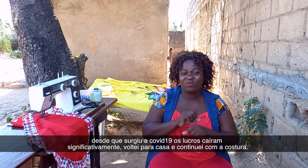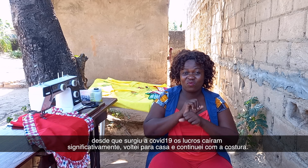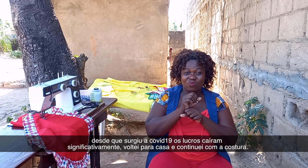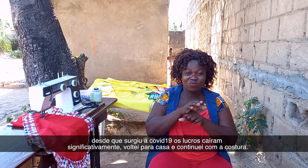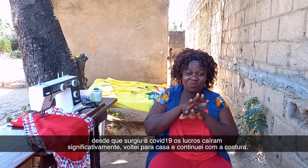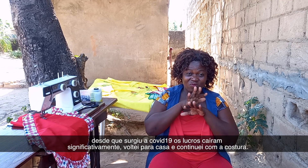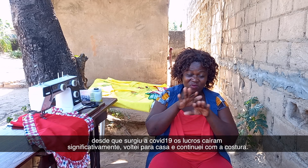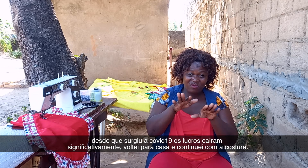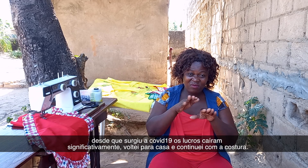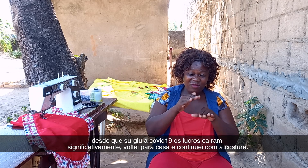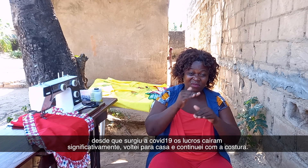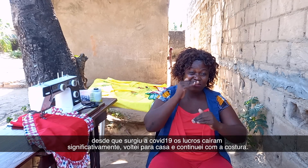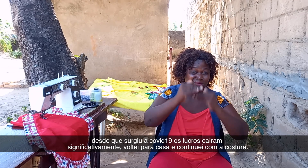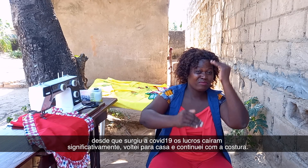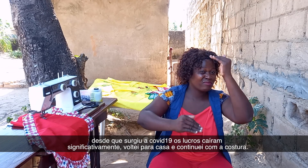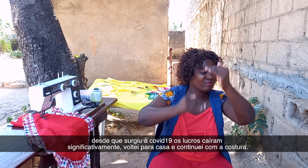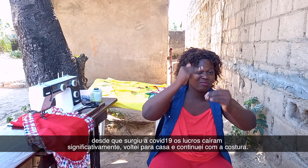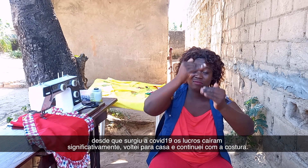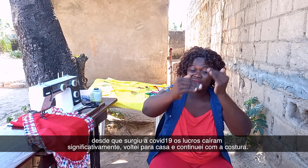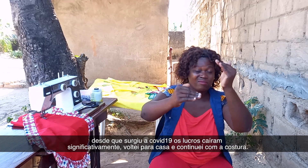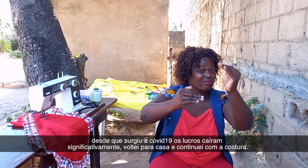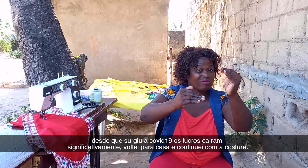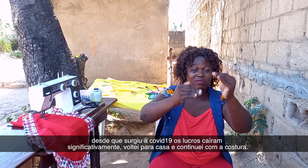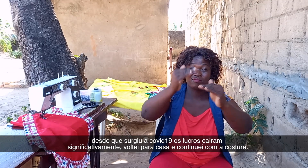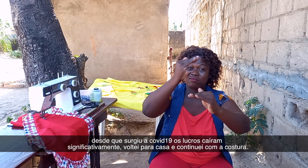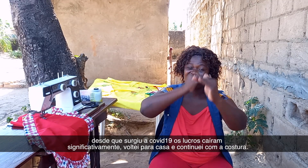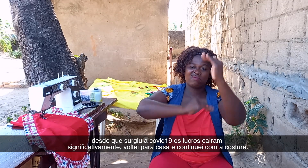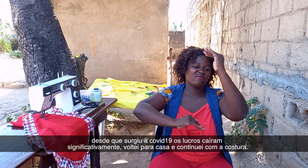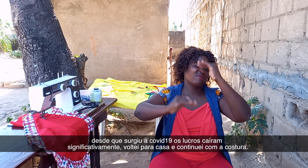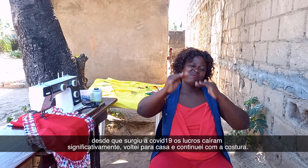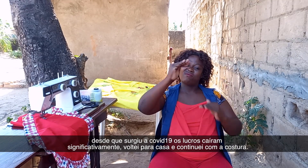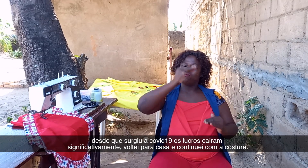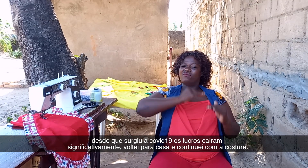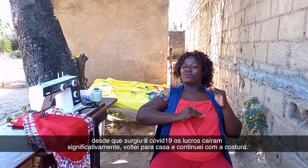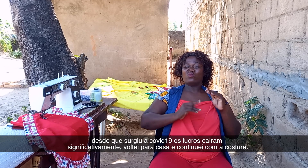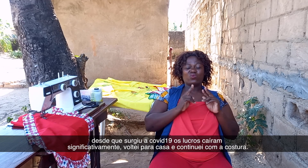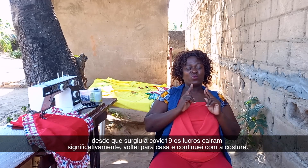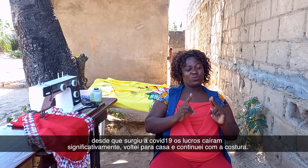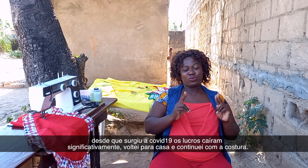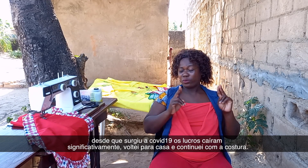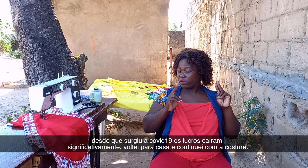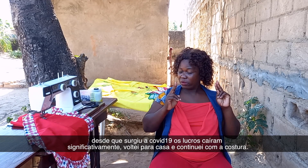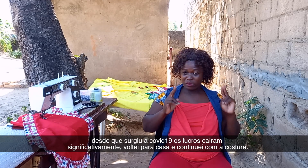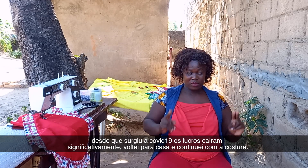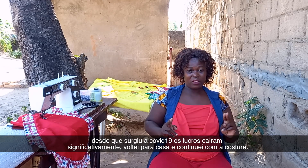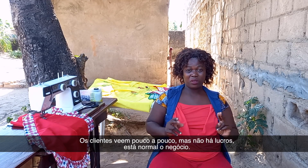Desde que surgiu a Covid-19, os lucros caíram significativamente. Voltei para casa e continui com a costura.